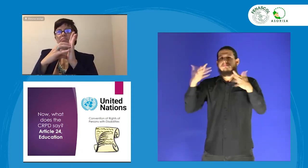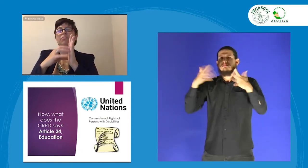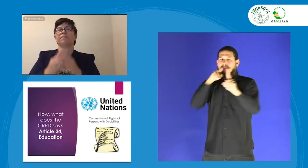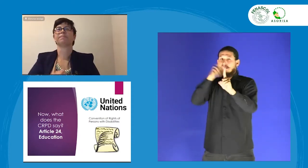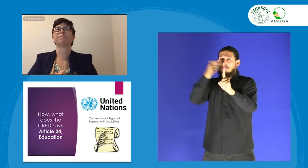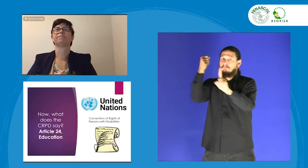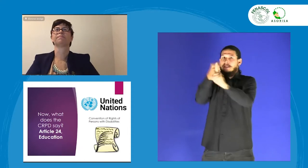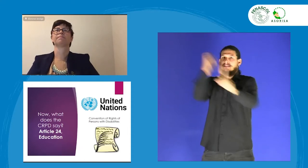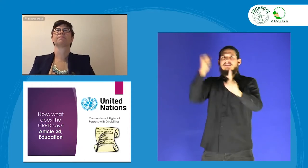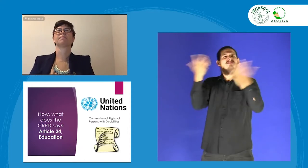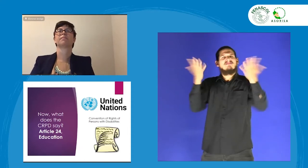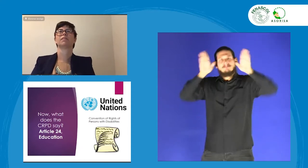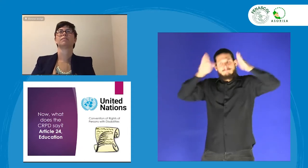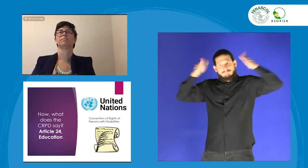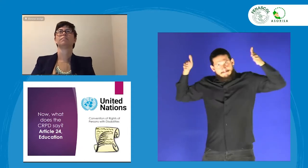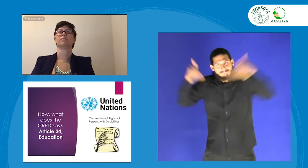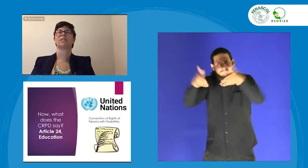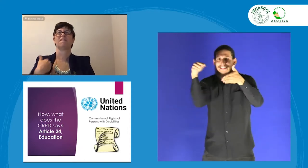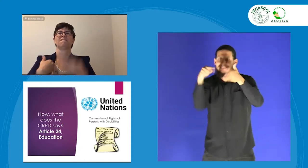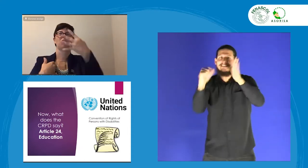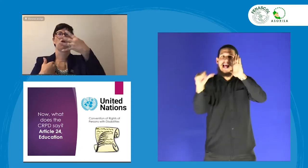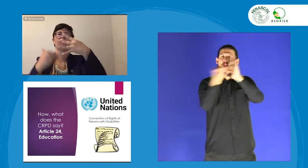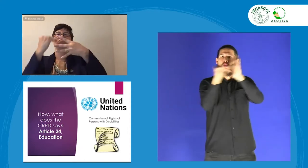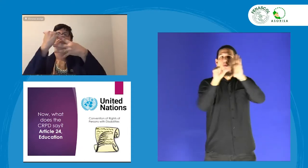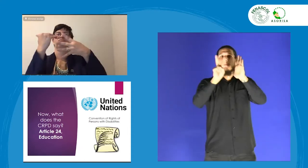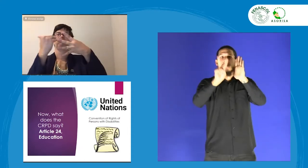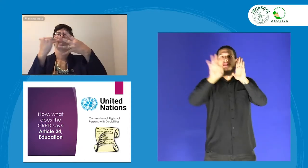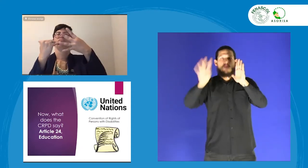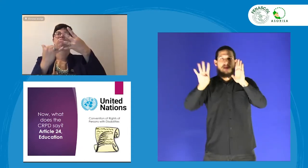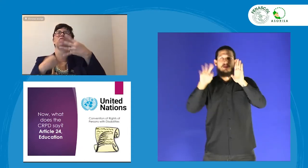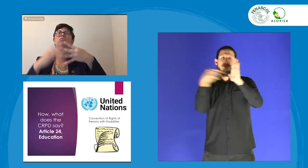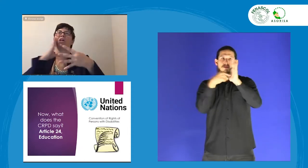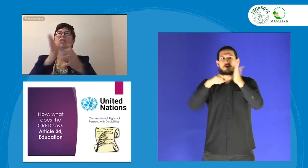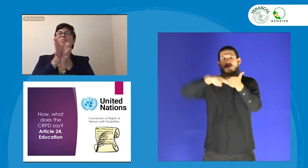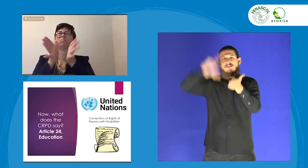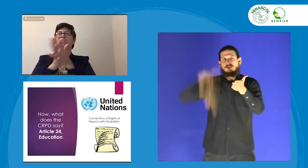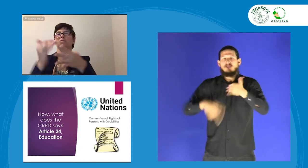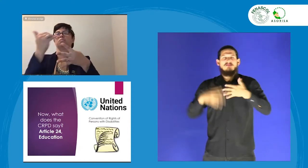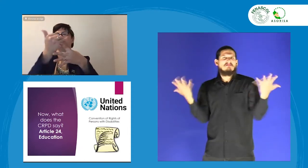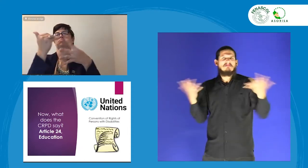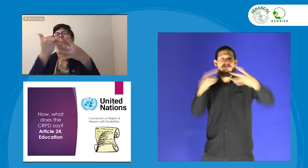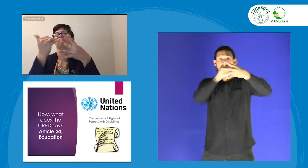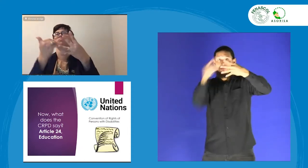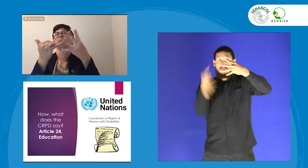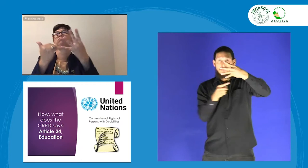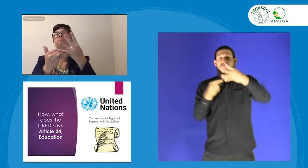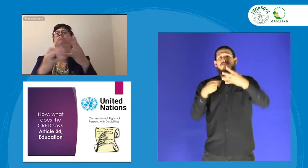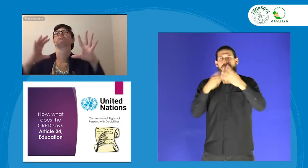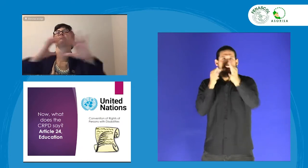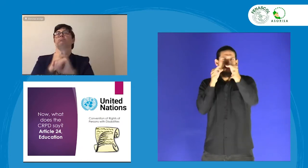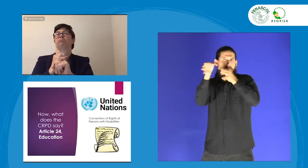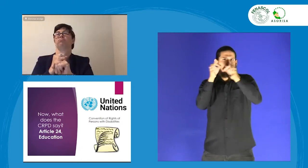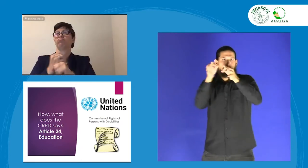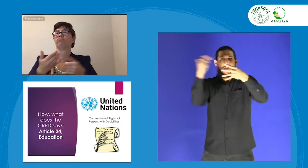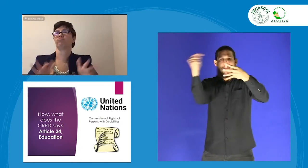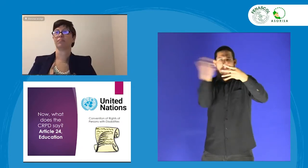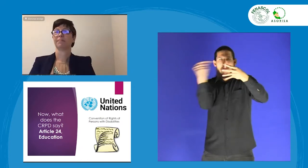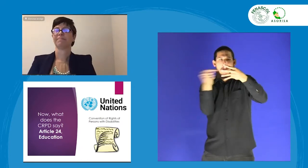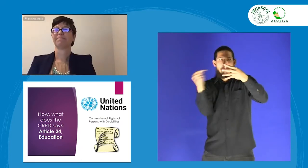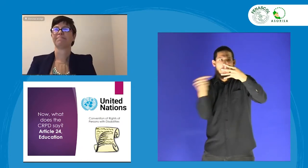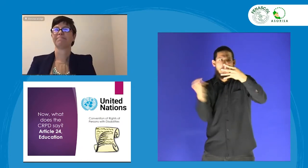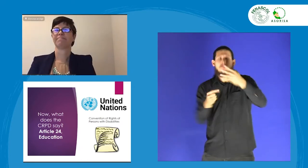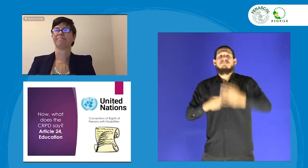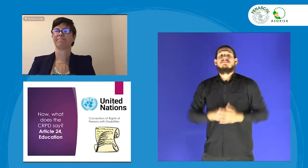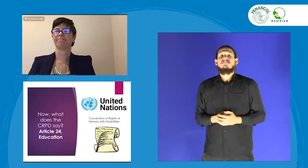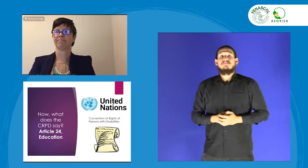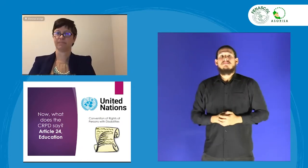la educación para las personas con discapacidad. Muy bien. Y lo voy a hablar a través de cuatro aspectos diferentes que voy a